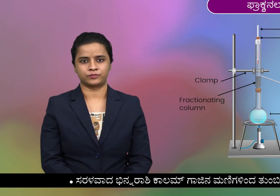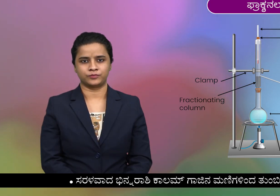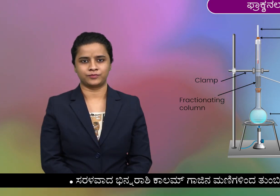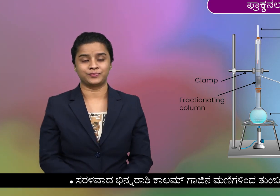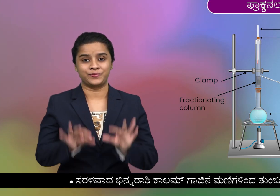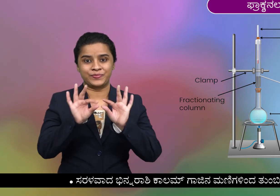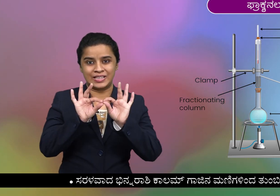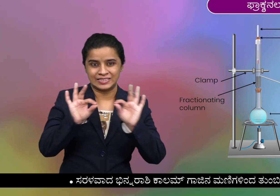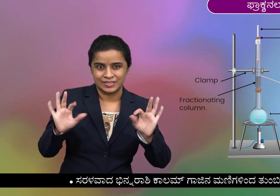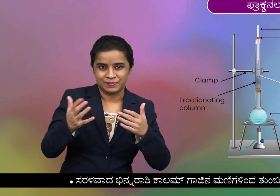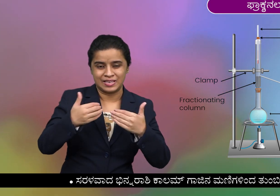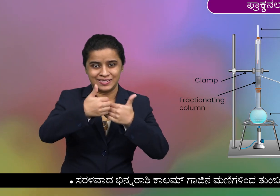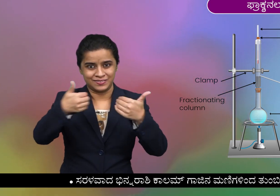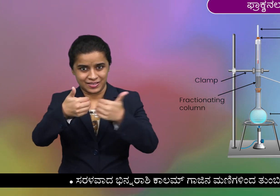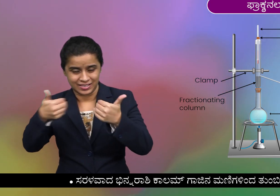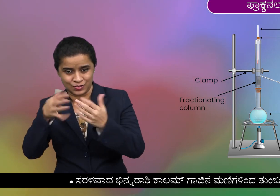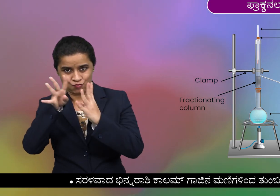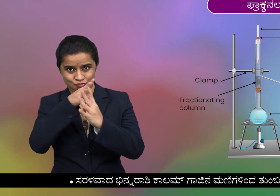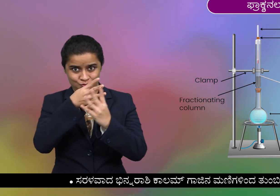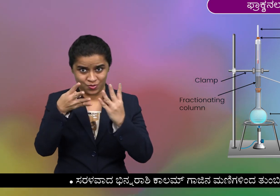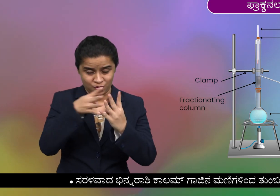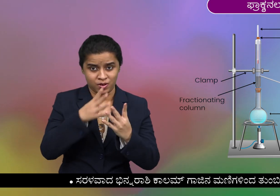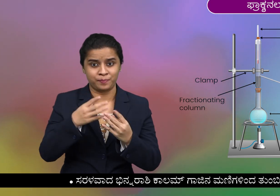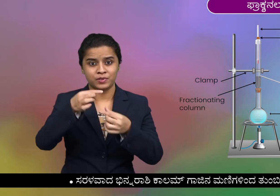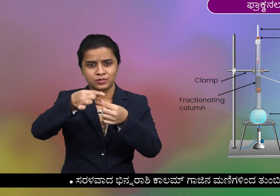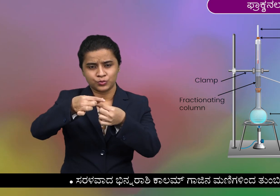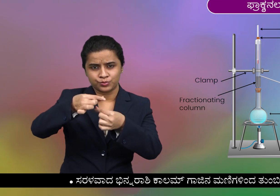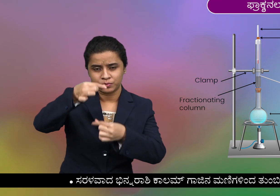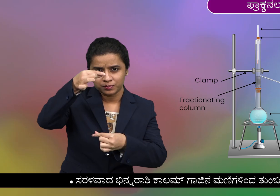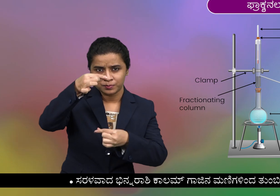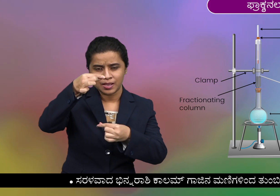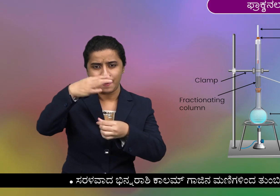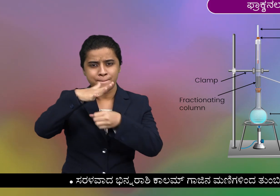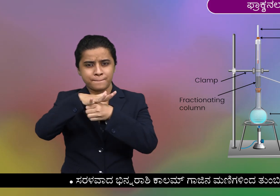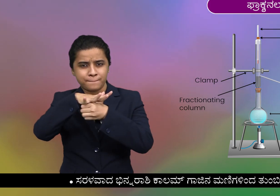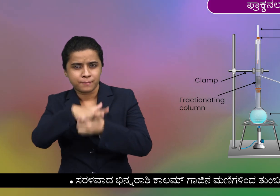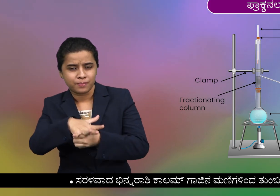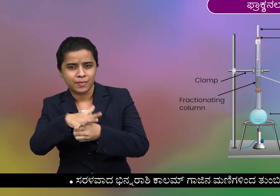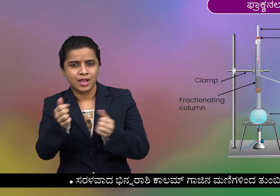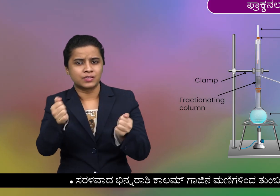ಸರಳವಾದ ಭಿನ್ನರಾಶಿ ಕಾಲಮ್ ಗಾಜಿನ ಮಣ್ಣಿಗಳಿಂದ ತುಂಬಿದ ಟ್ಯೂಬ್ ಆಗಿದೆ. ಆವಿಗಳು